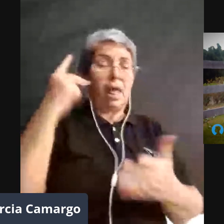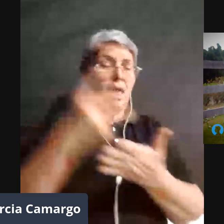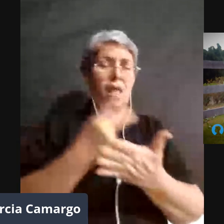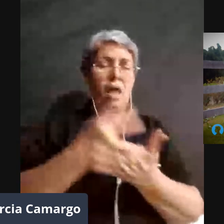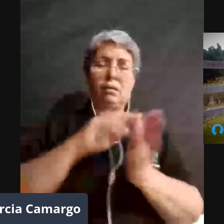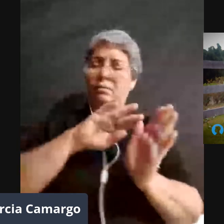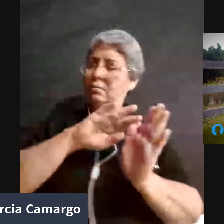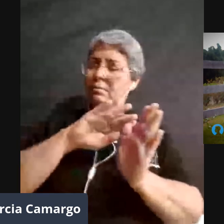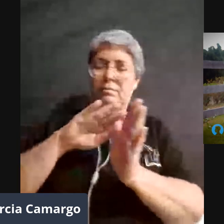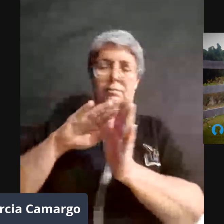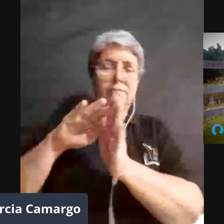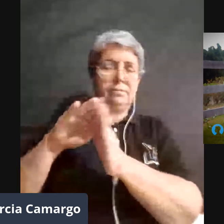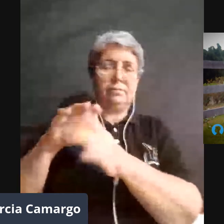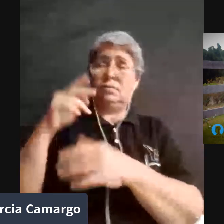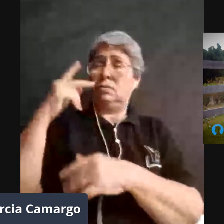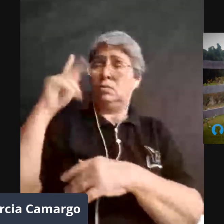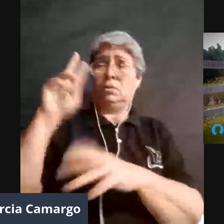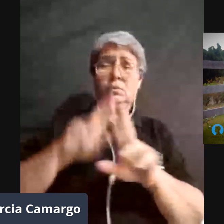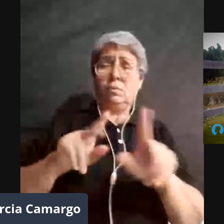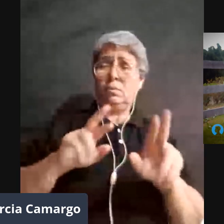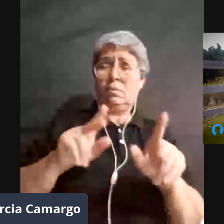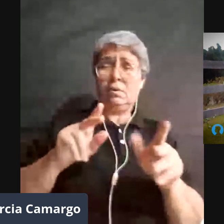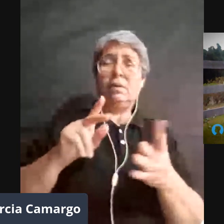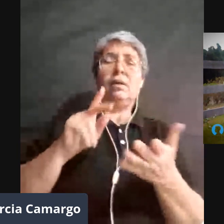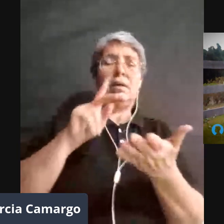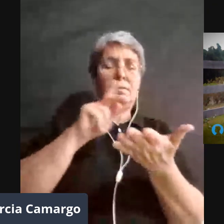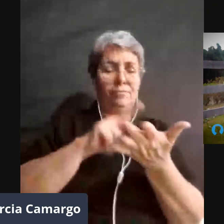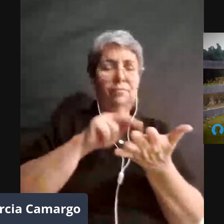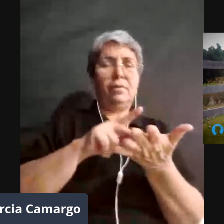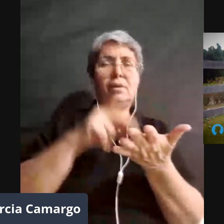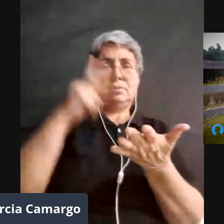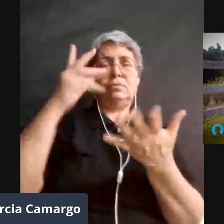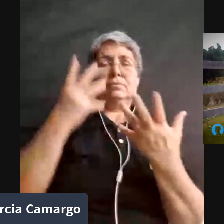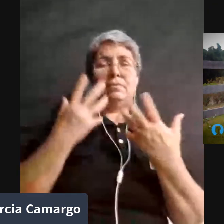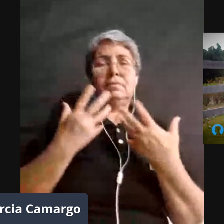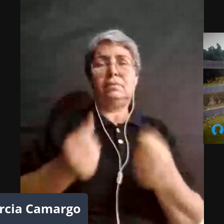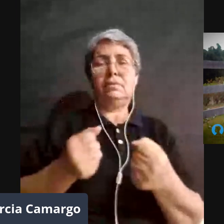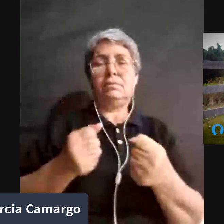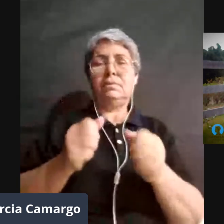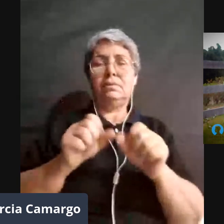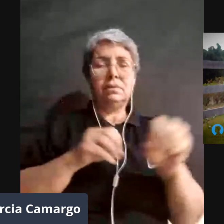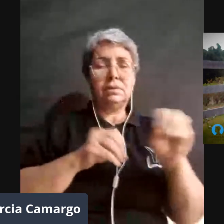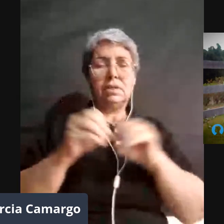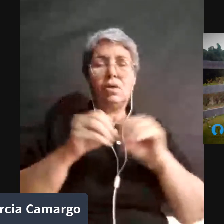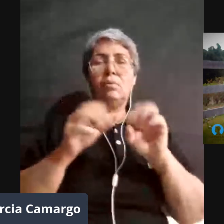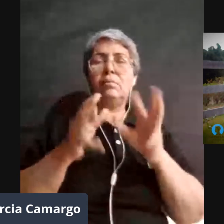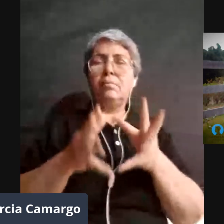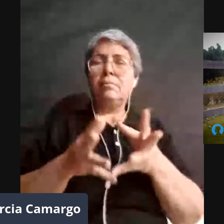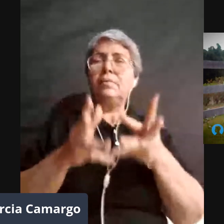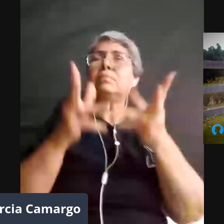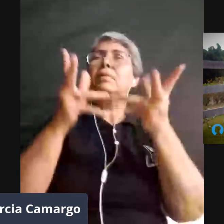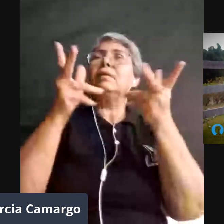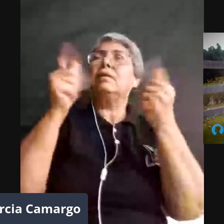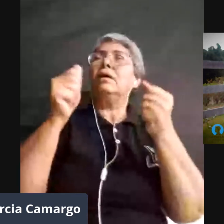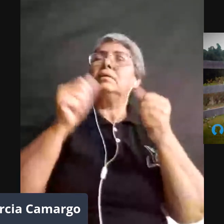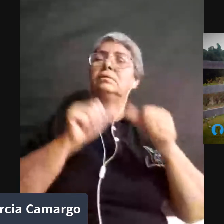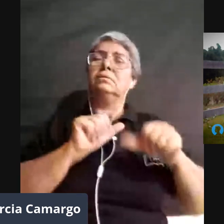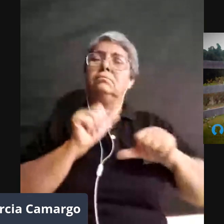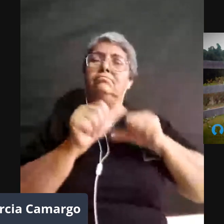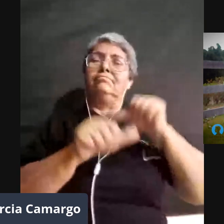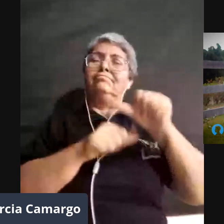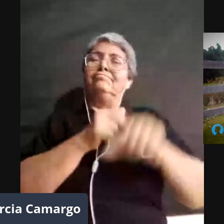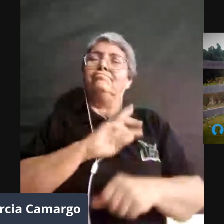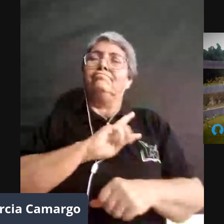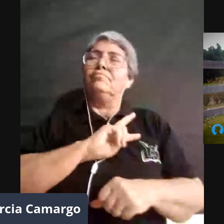não pertence a Ti. Nós pedimos esta obra milagrosa, Pai. Converta os nossos corações